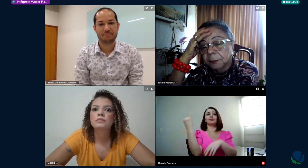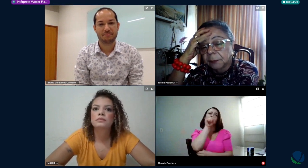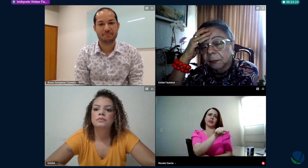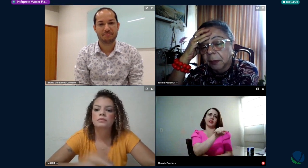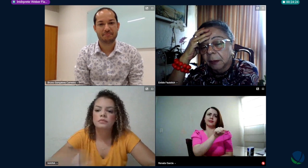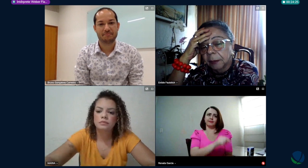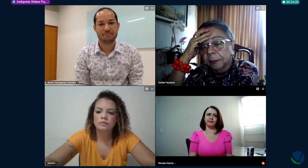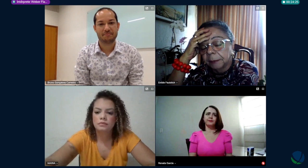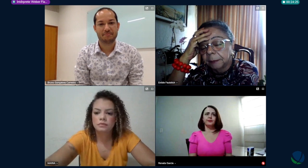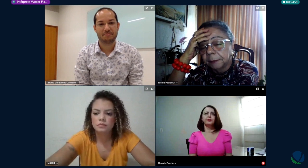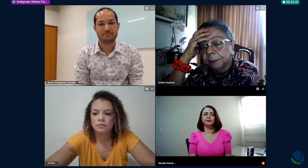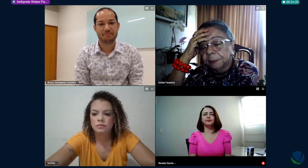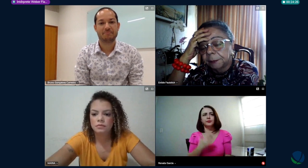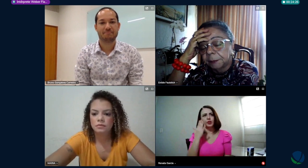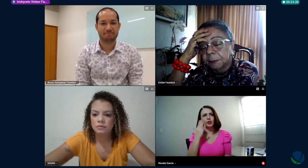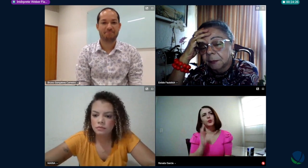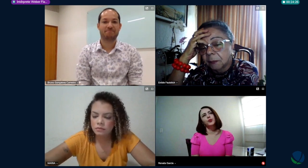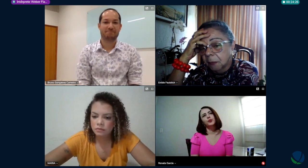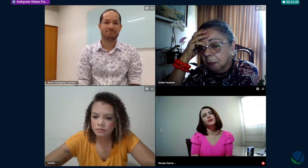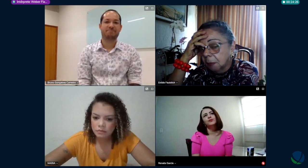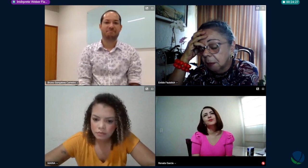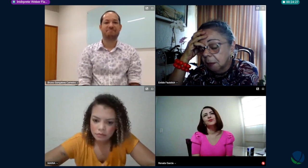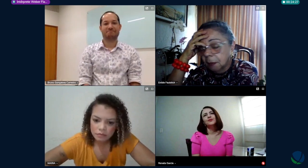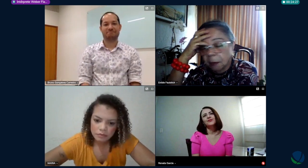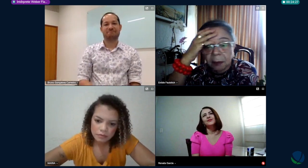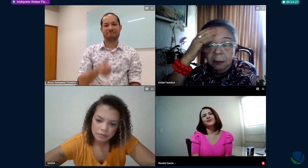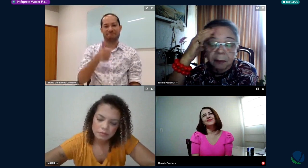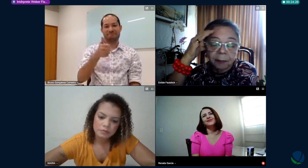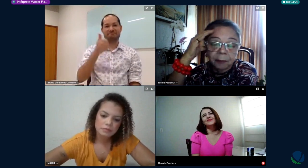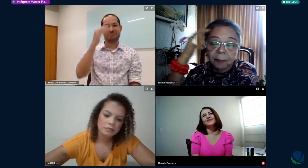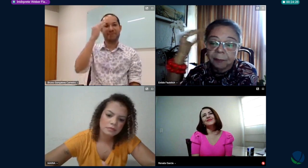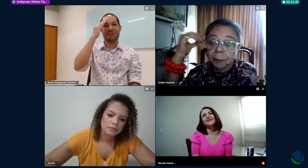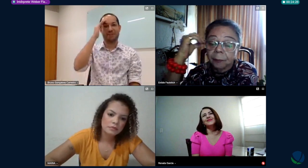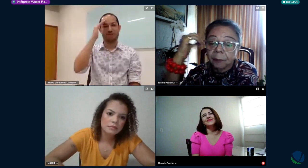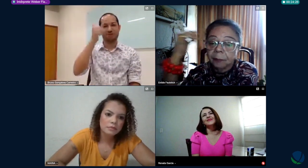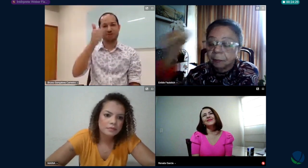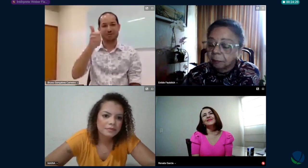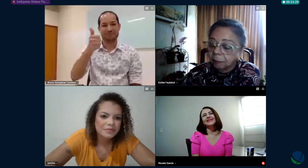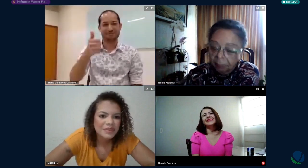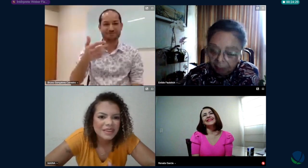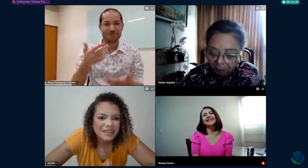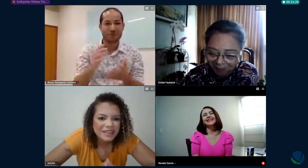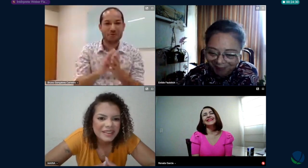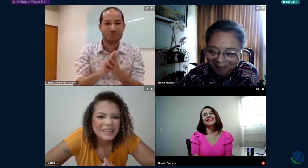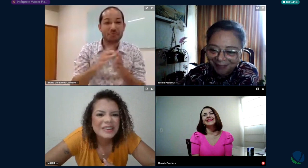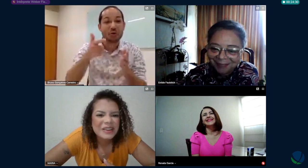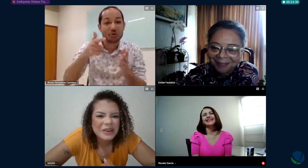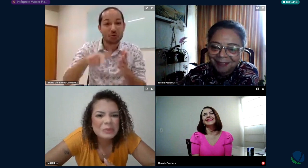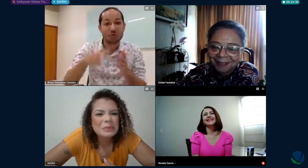maneira assertiva e a gente propagar isso para as demais pessoas.